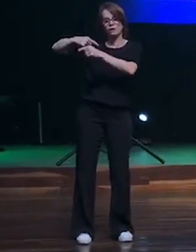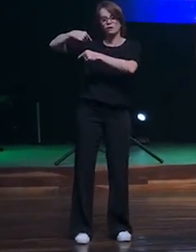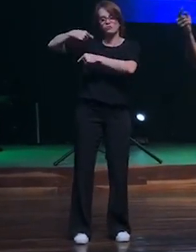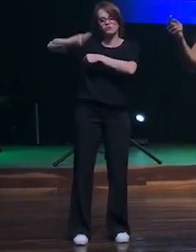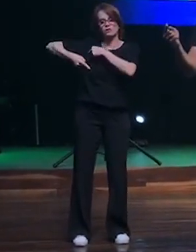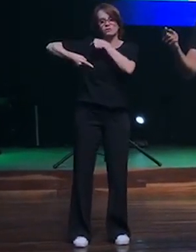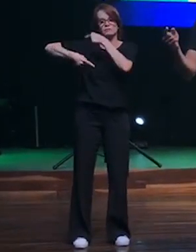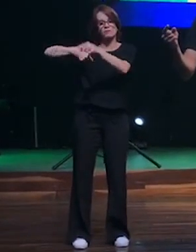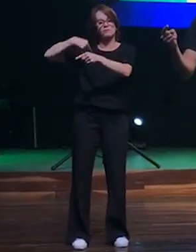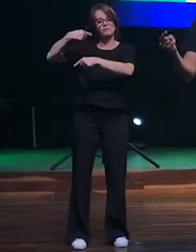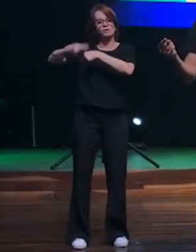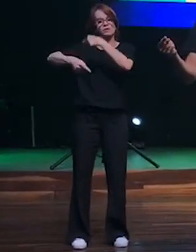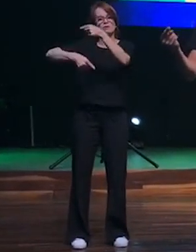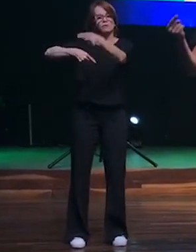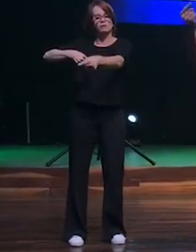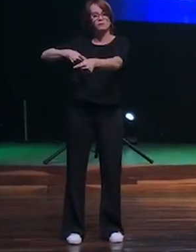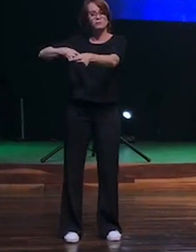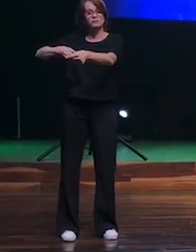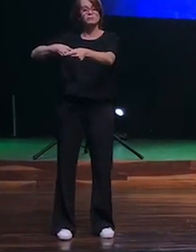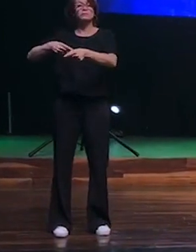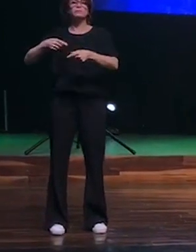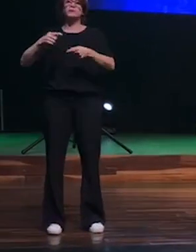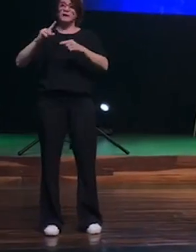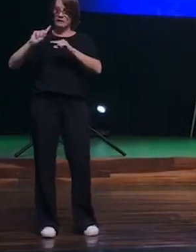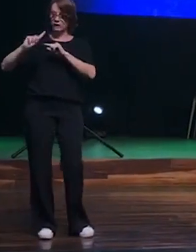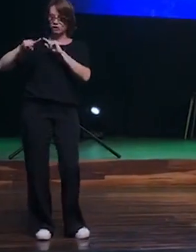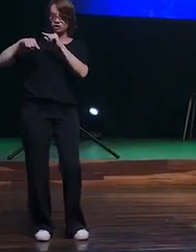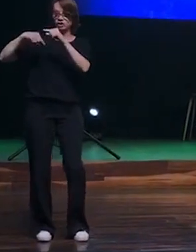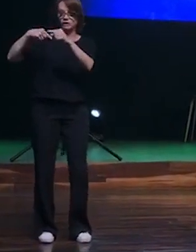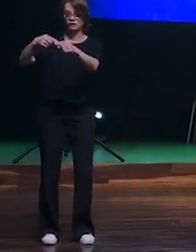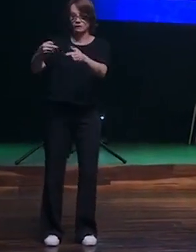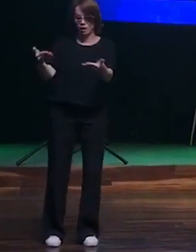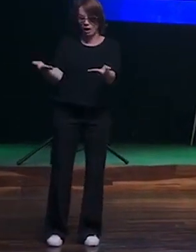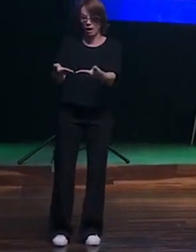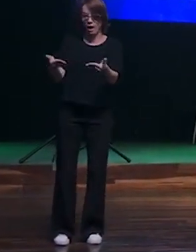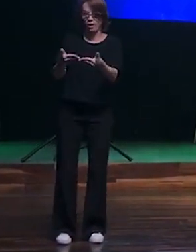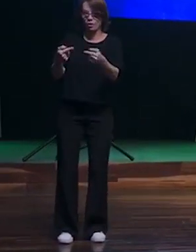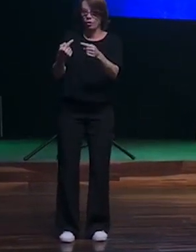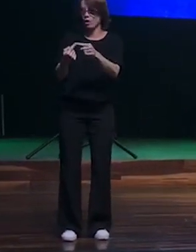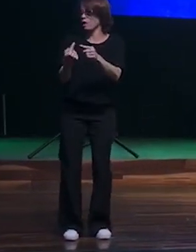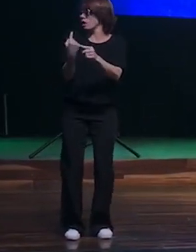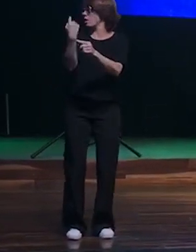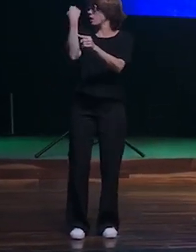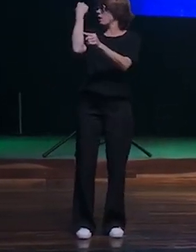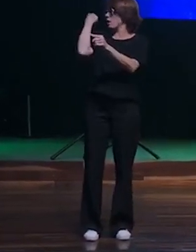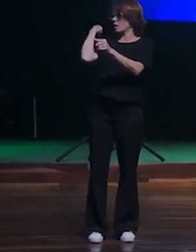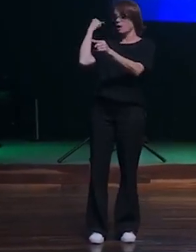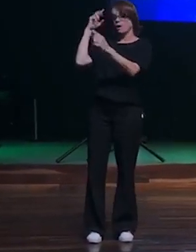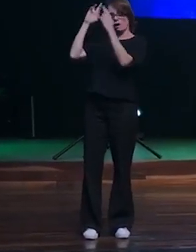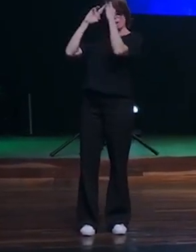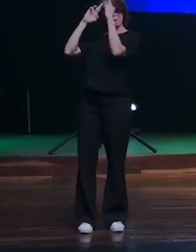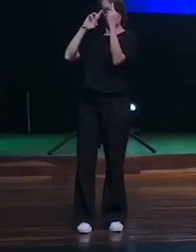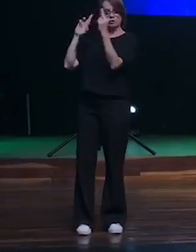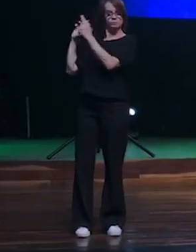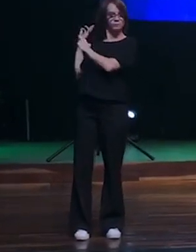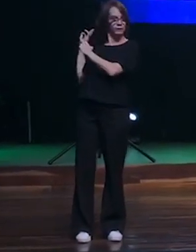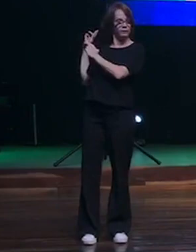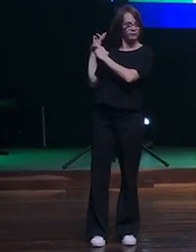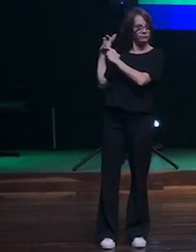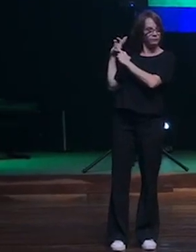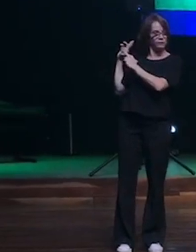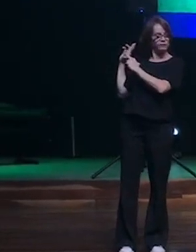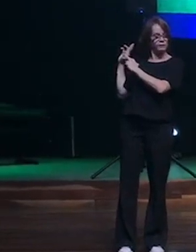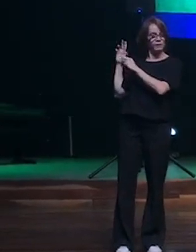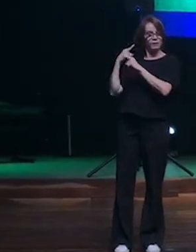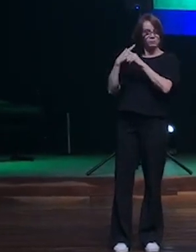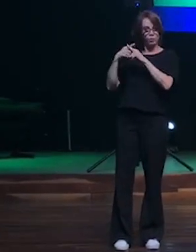gerações subsequentes respeitam o que as gerações anteriores construíram, porque sem elas e sem a